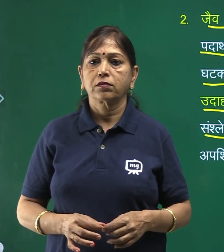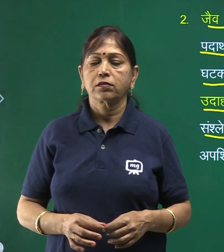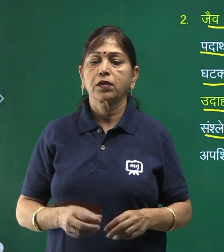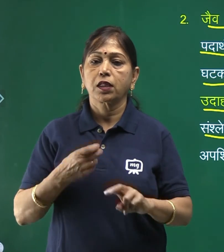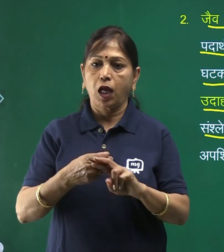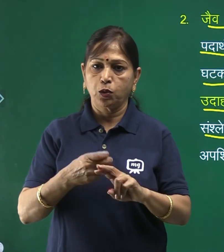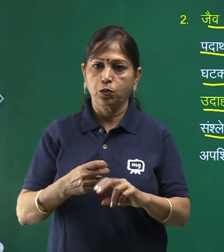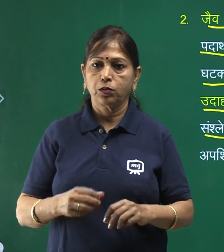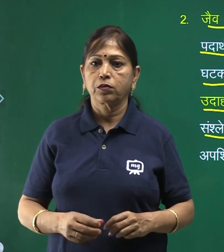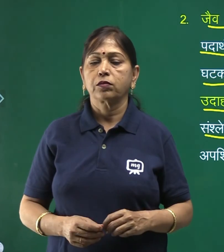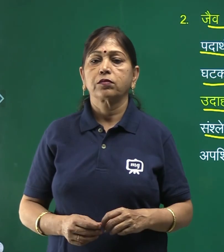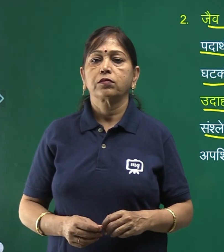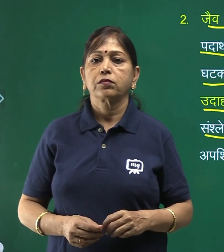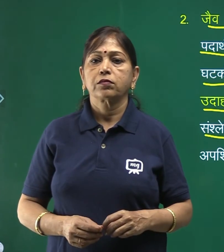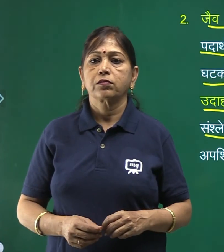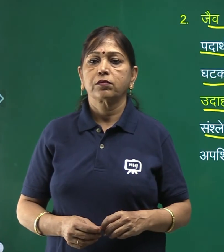धातु,